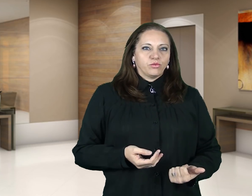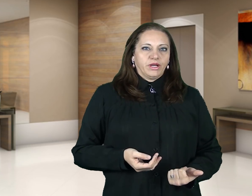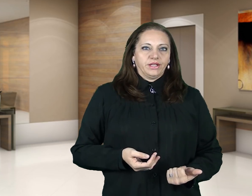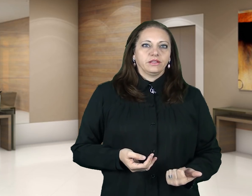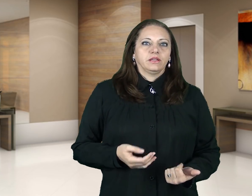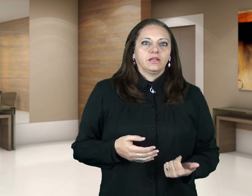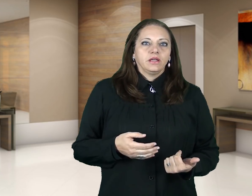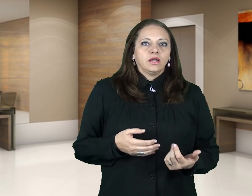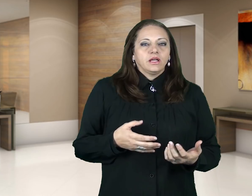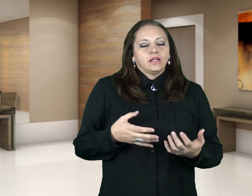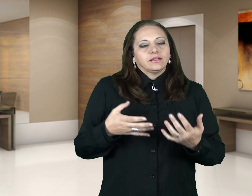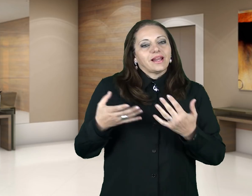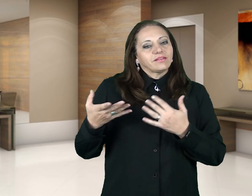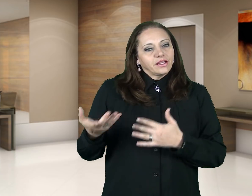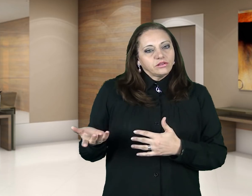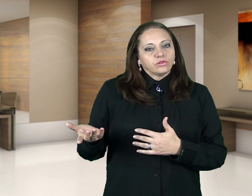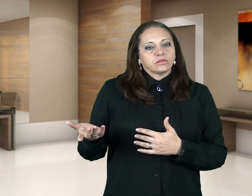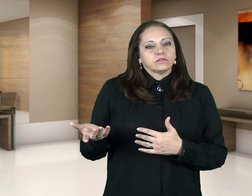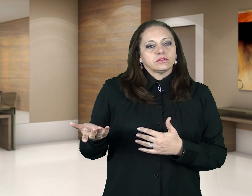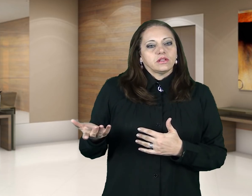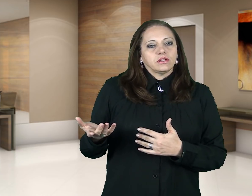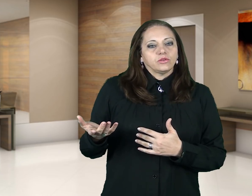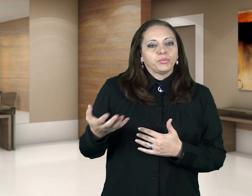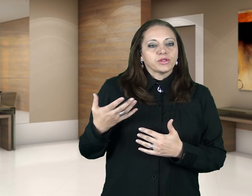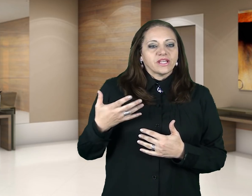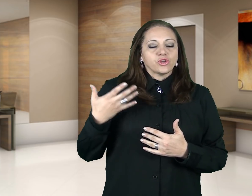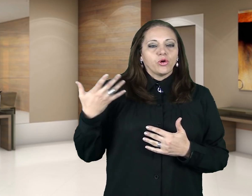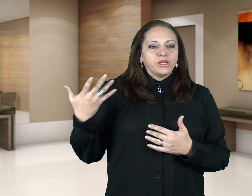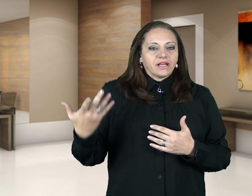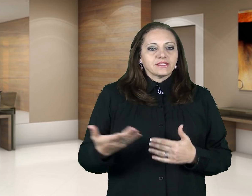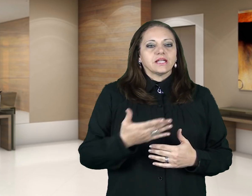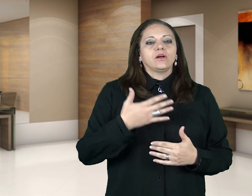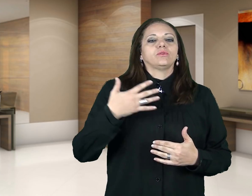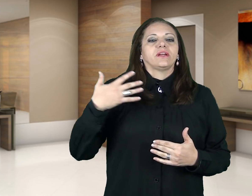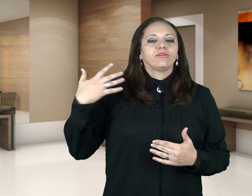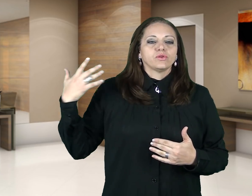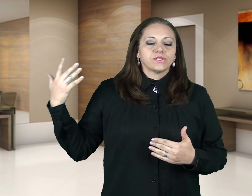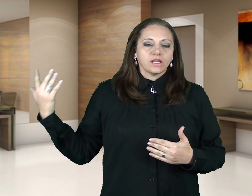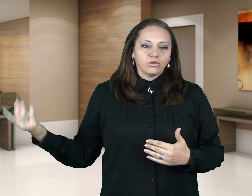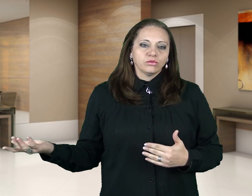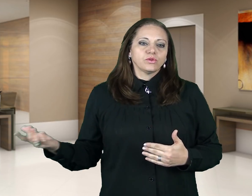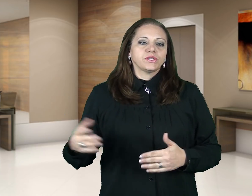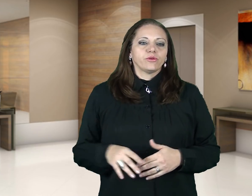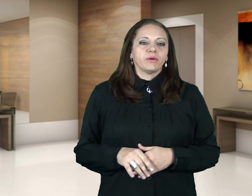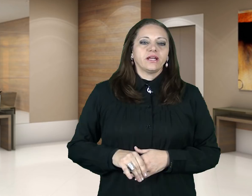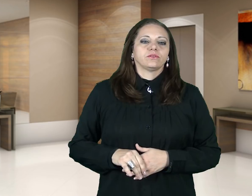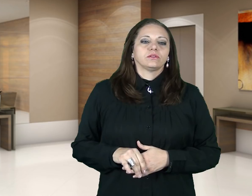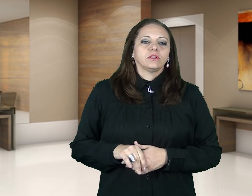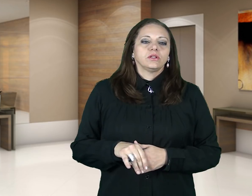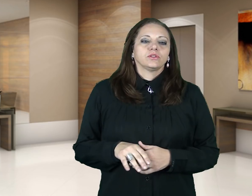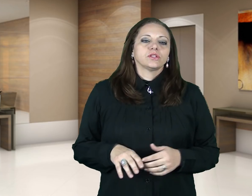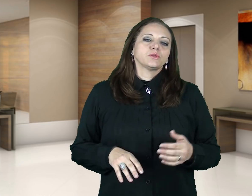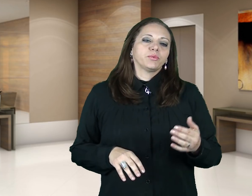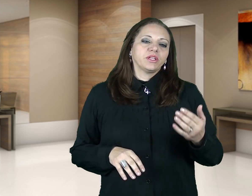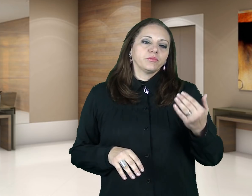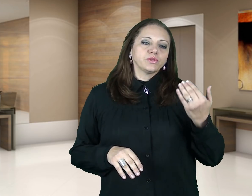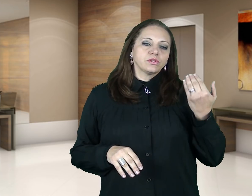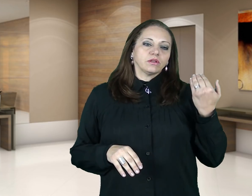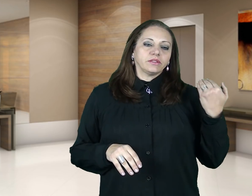humana. Tratando do processo de comunicação, da evolução do ser humano, nós podemos ter